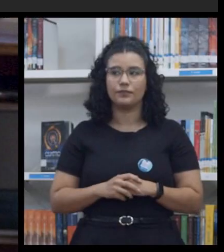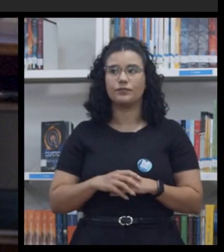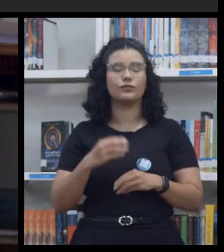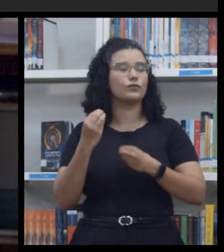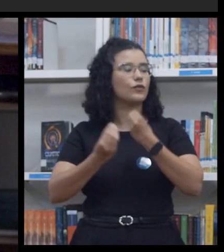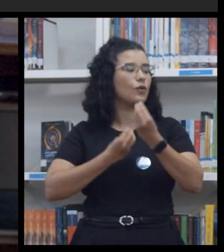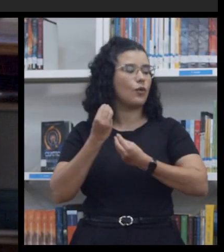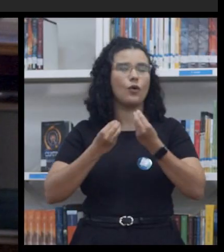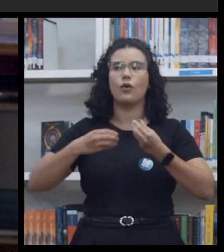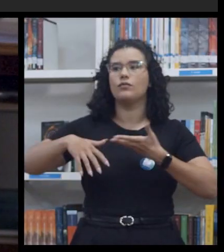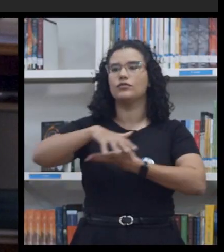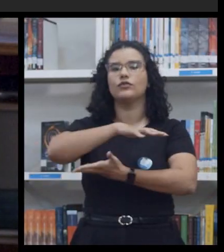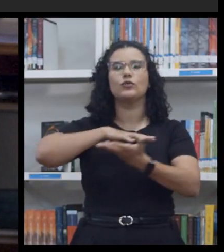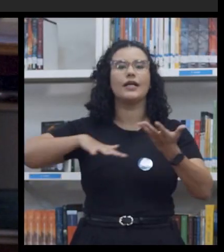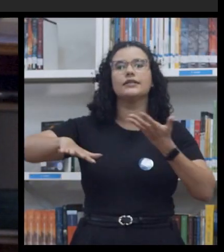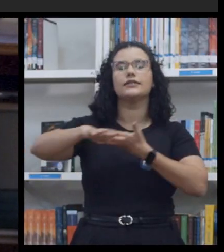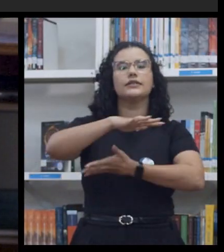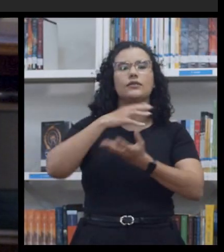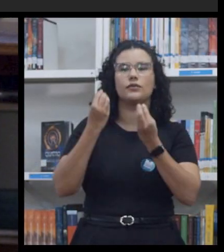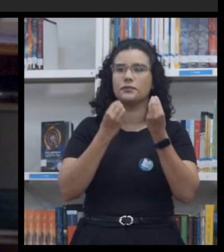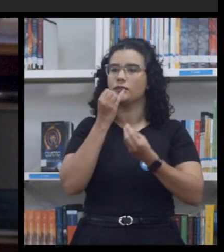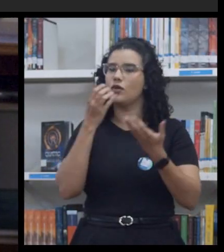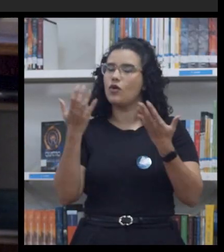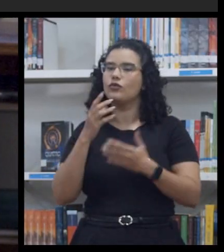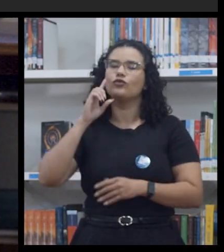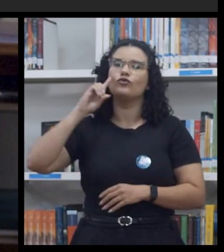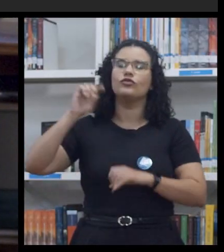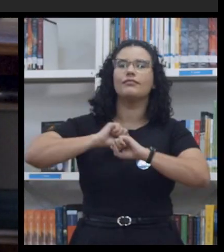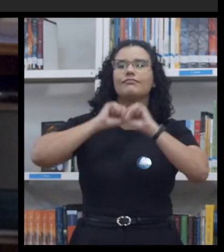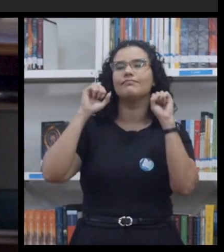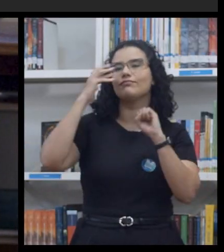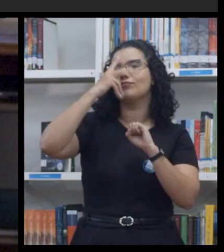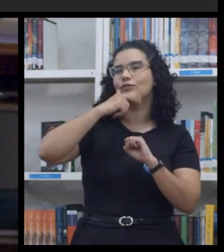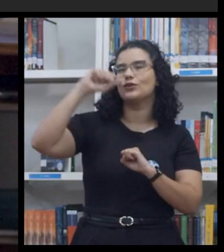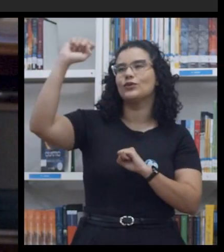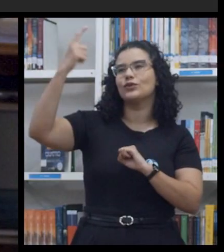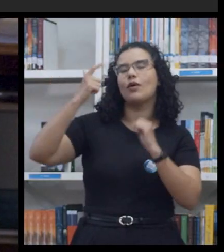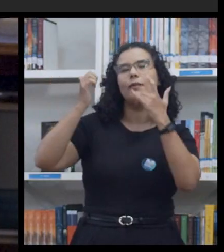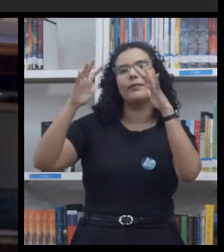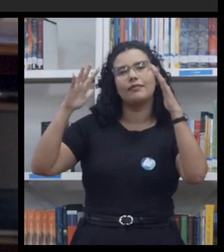como que estava a situação, né? Hoje o dia acordou bonito, o sol brilhava.